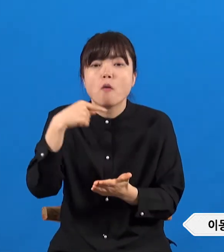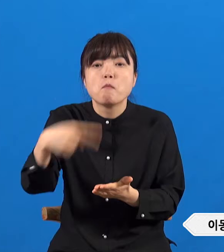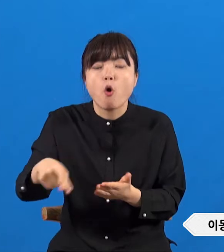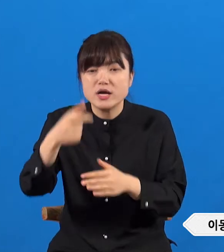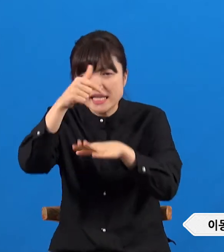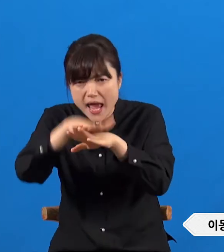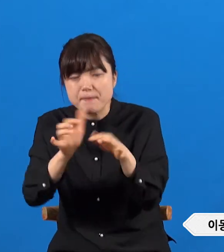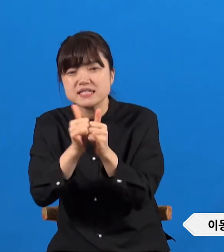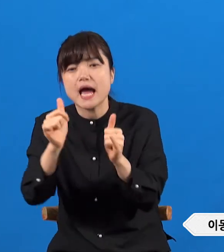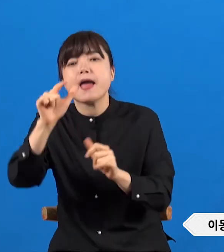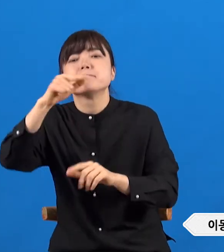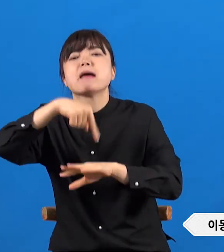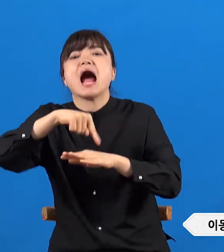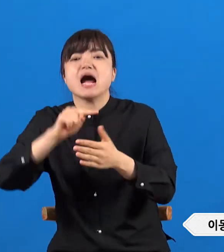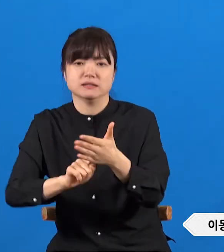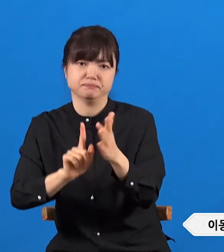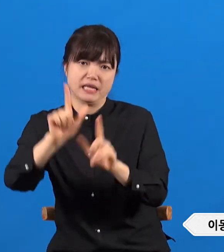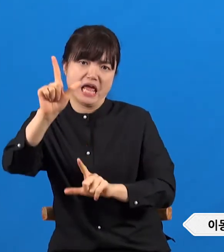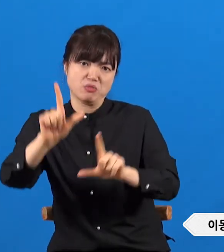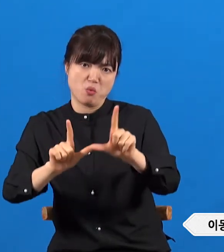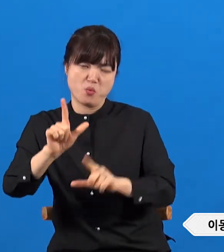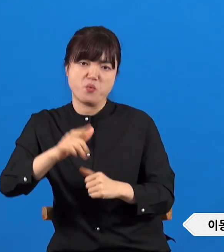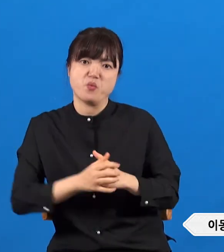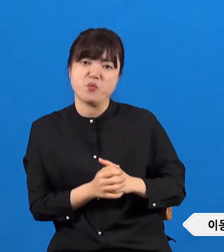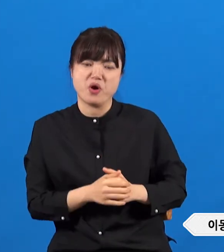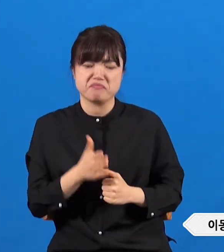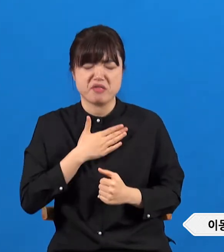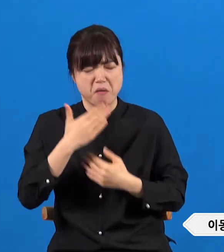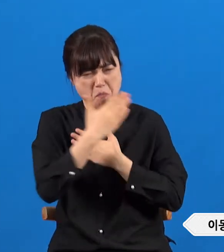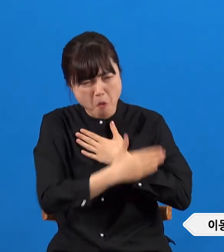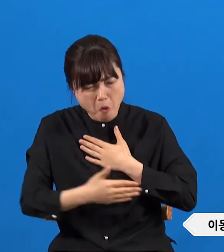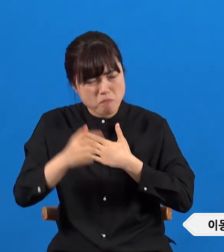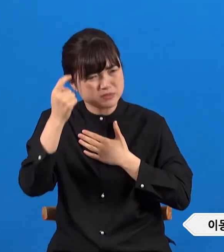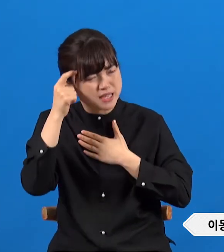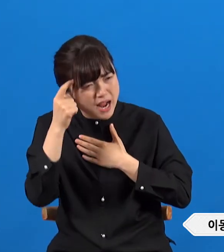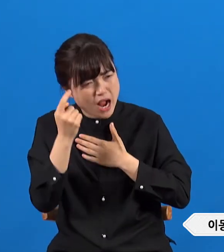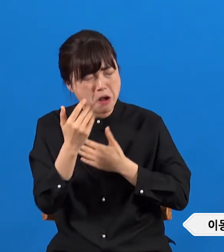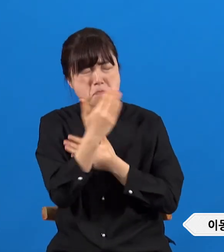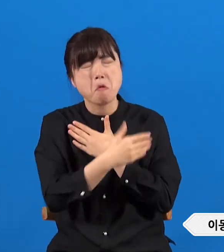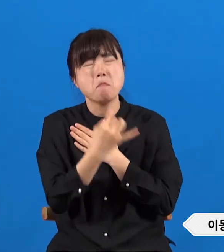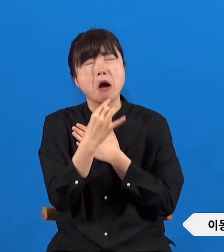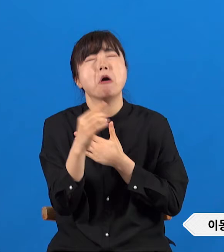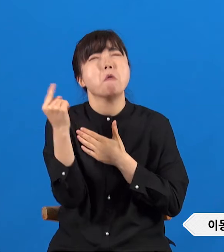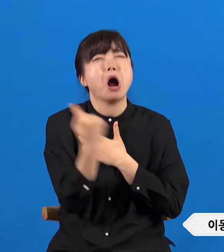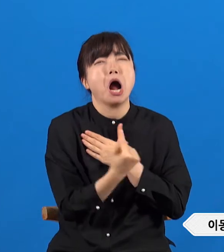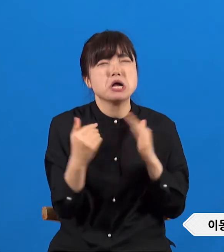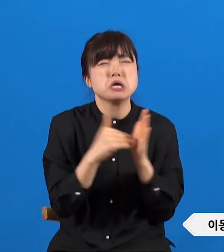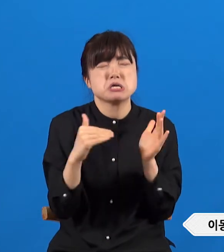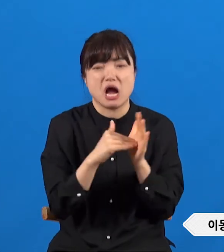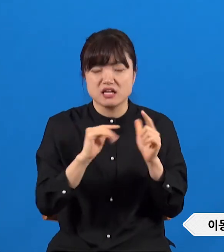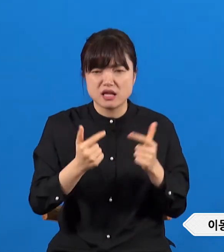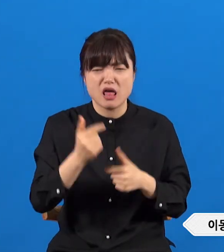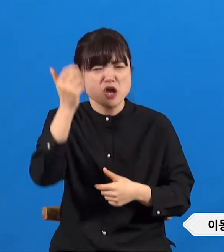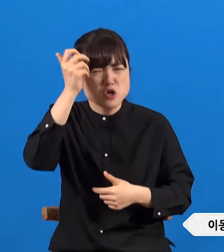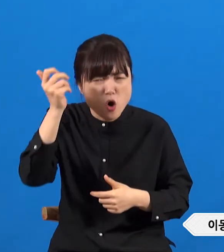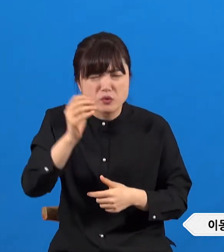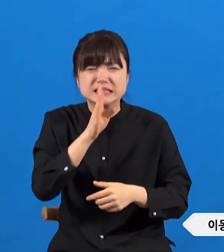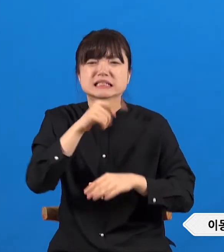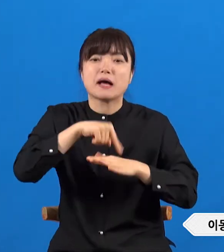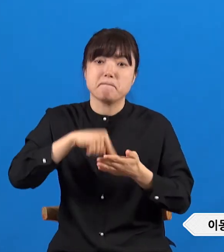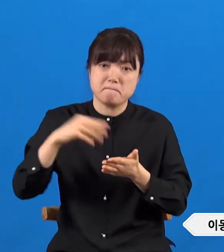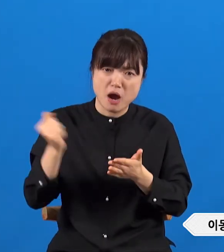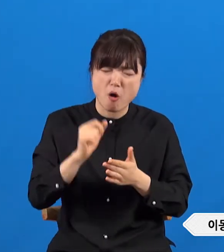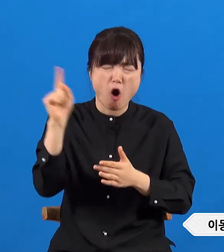마음, 예배자의 태도라는 것입니다. 정말 내 육체, 내 몸뚱이만이 아니라 내 영으로, 그리고 진실한